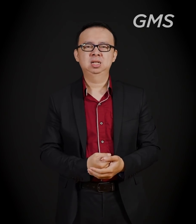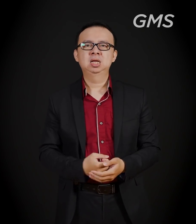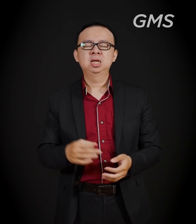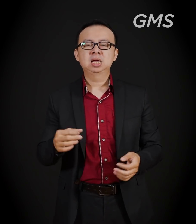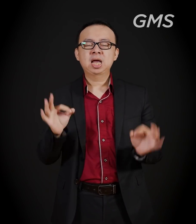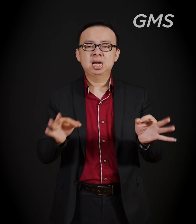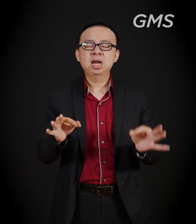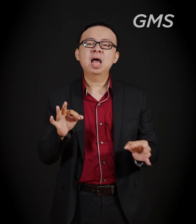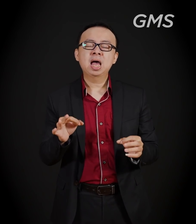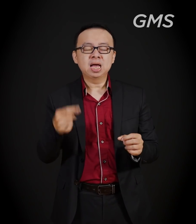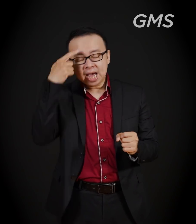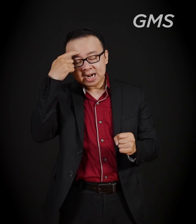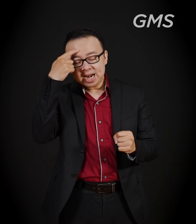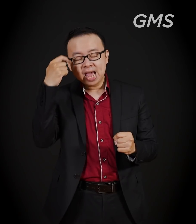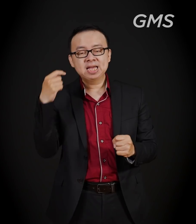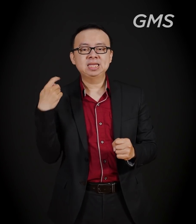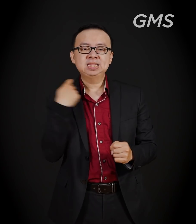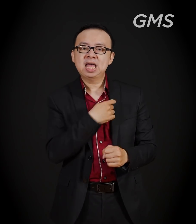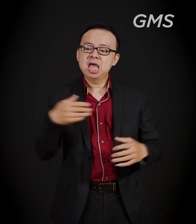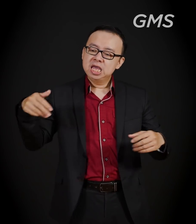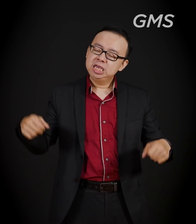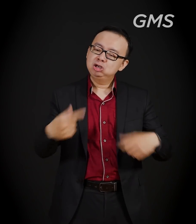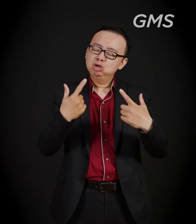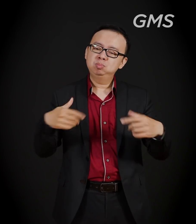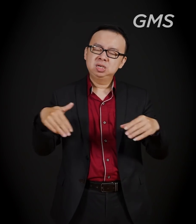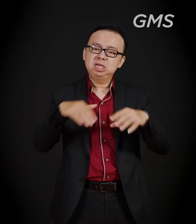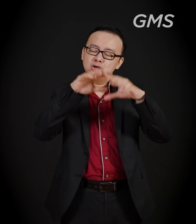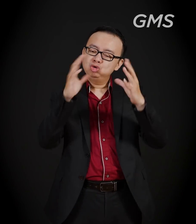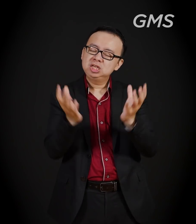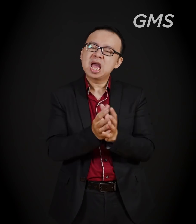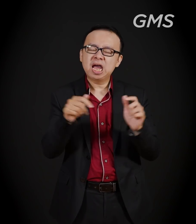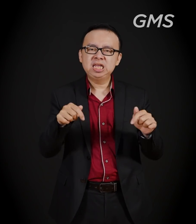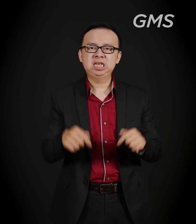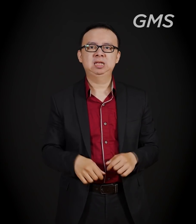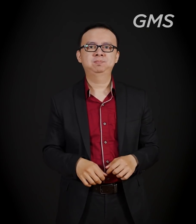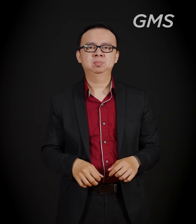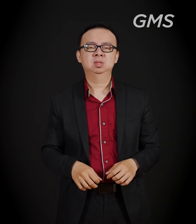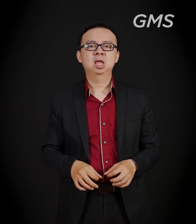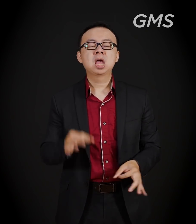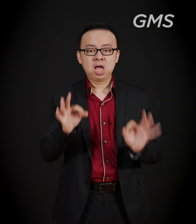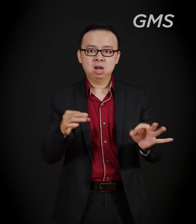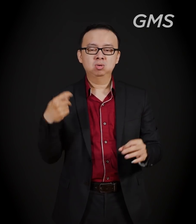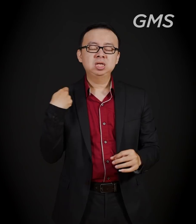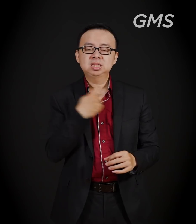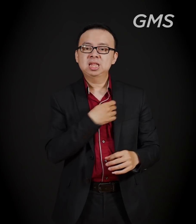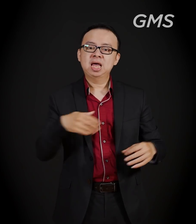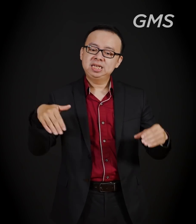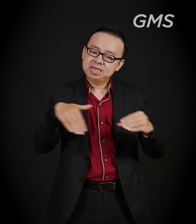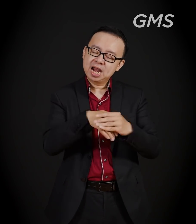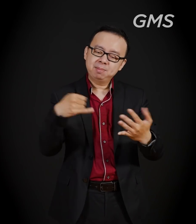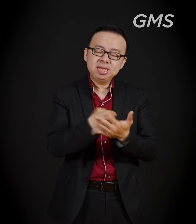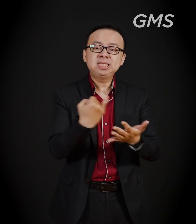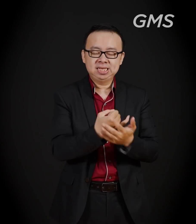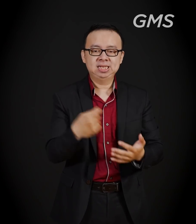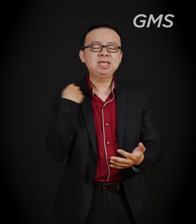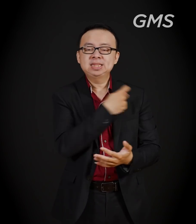jahat. Tapi waktu kita hidup dalam Injil, Alkitab bilang kalau kamu tinggal dalam Aku dan firman-Ku tinggal dalam kamu, minta apa saja.